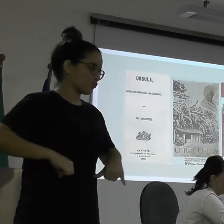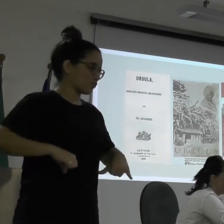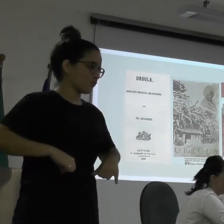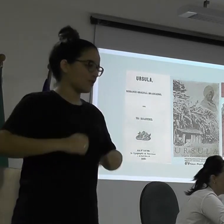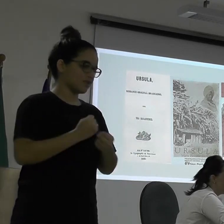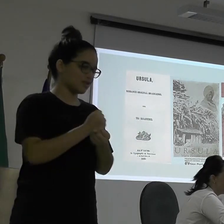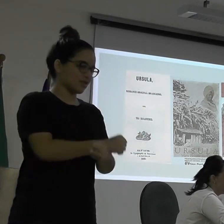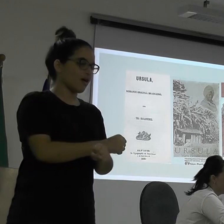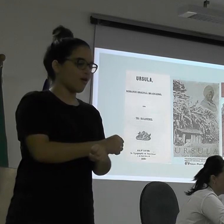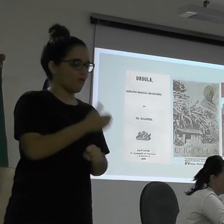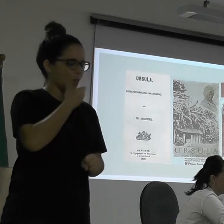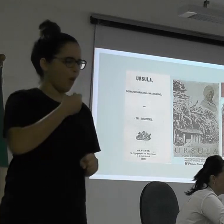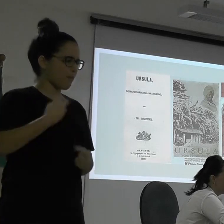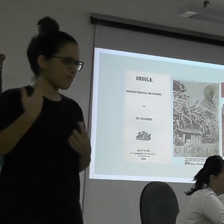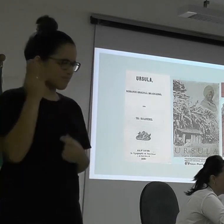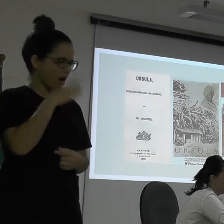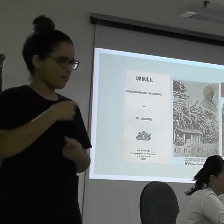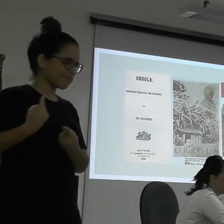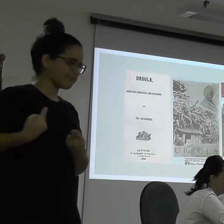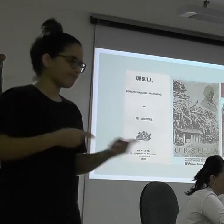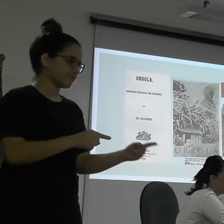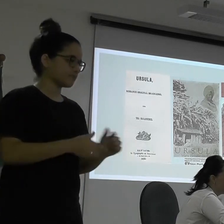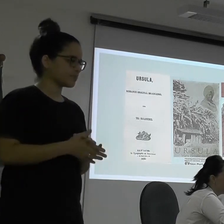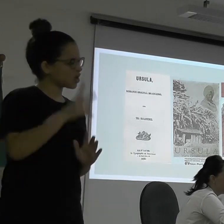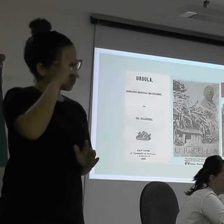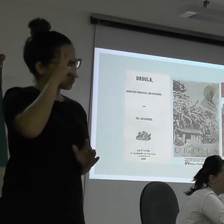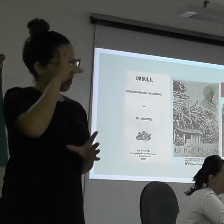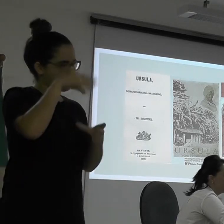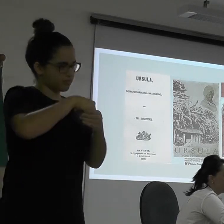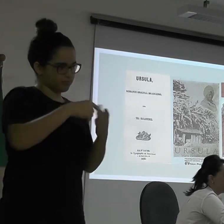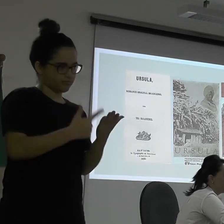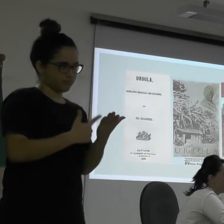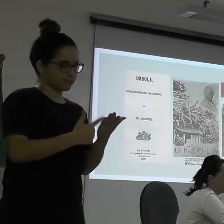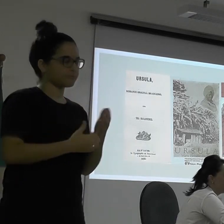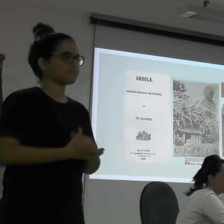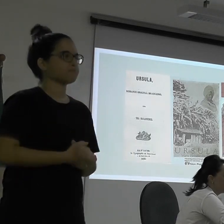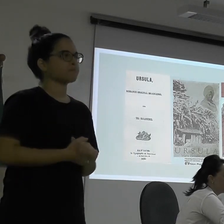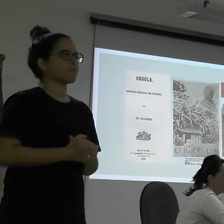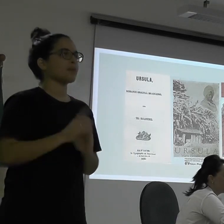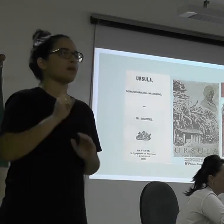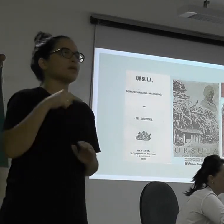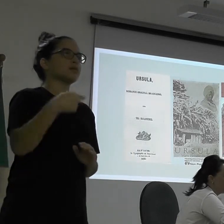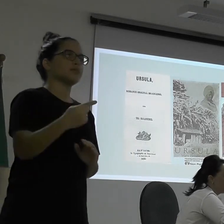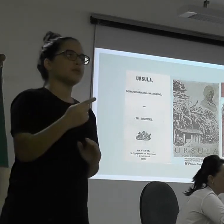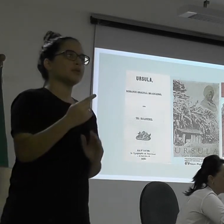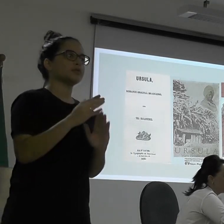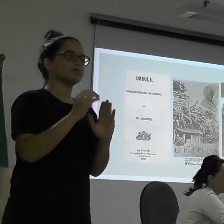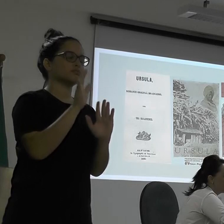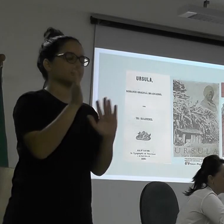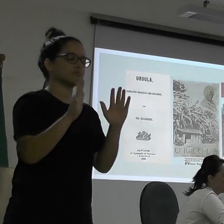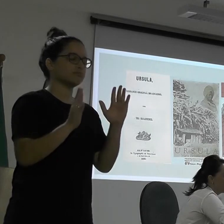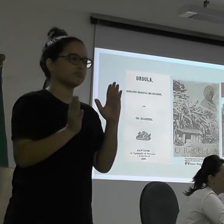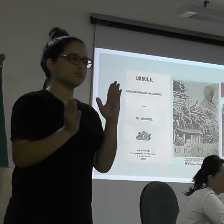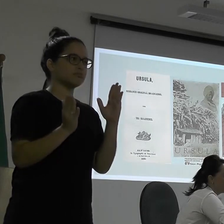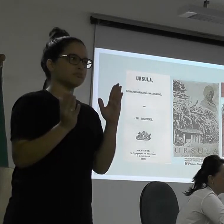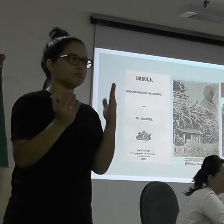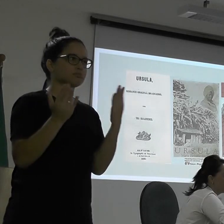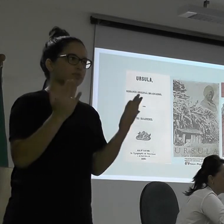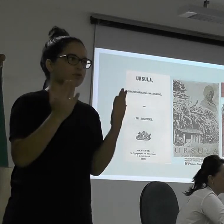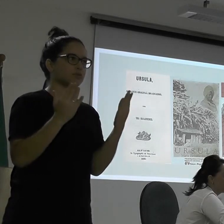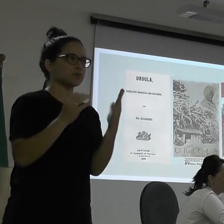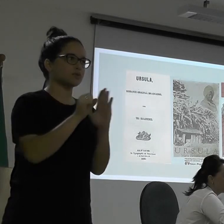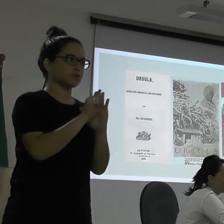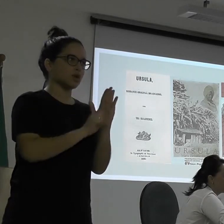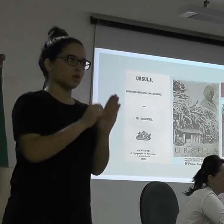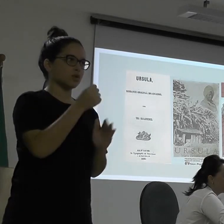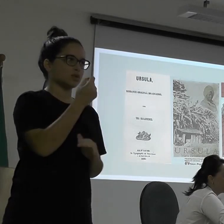mesmo senhor. Passando para o início da segunda metade do século XIX, no ano de